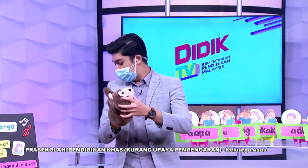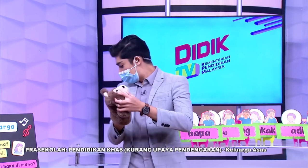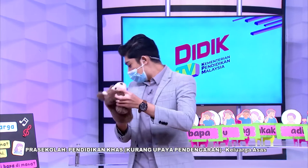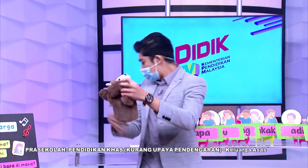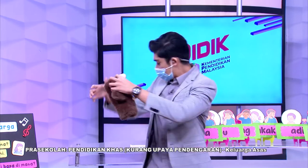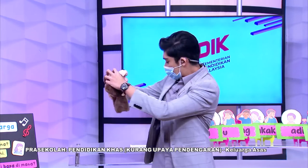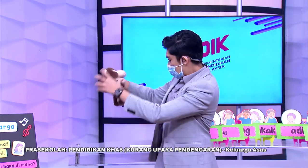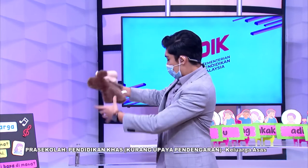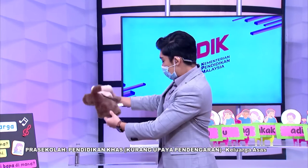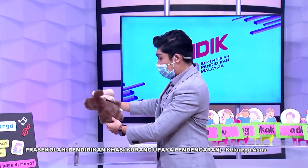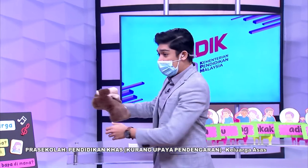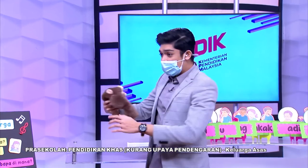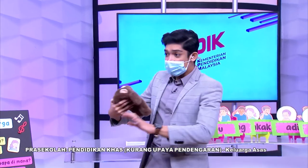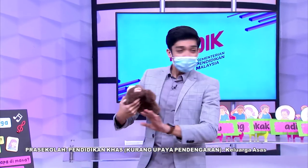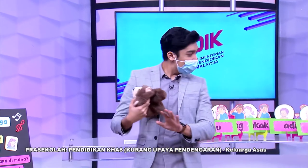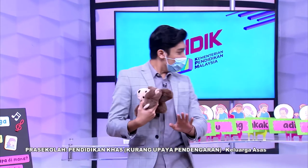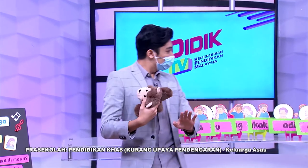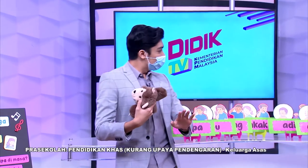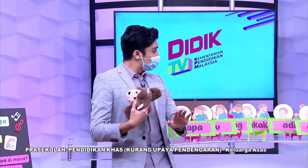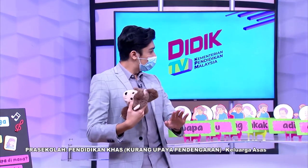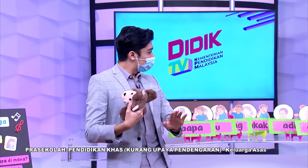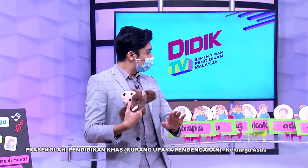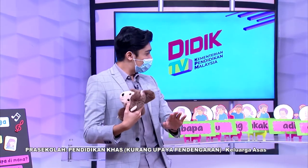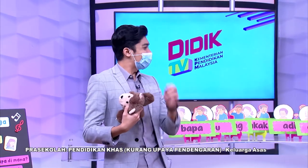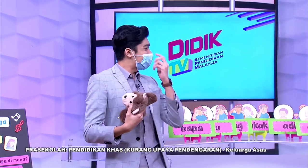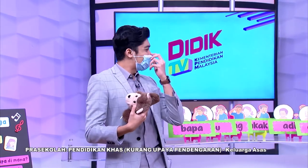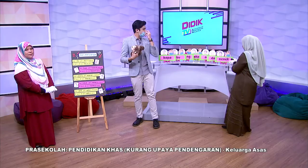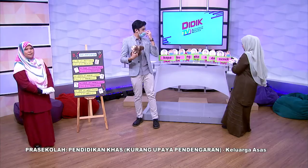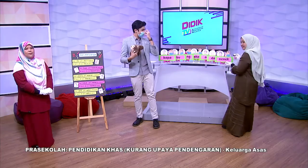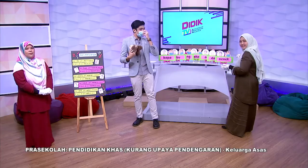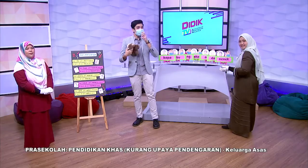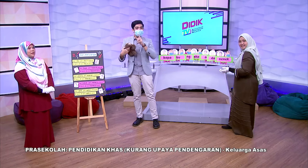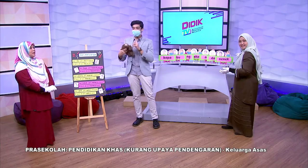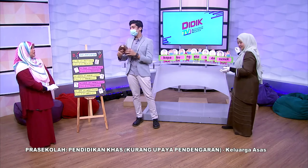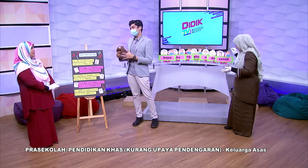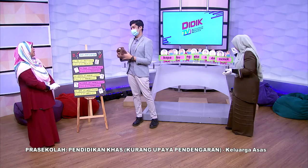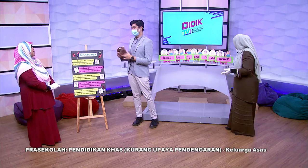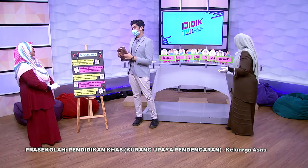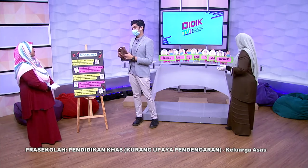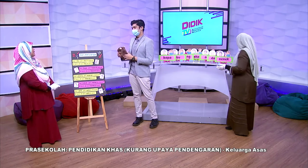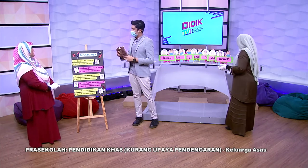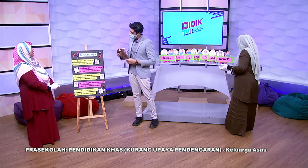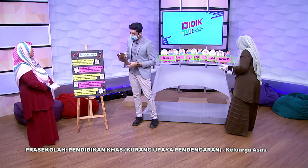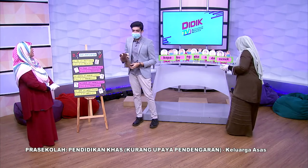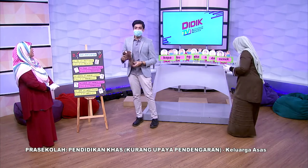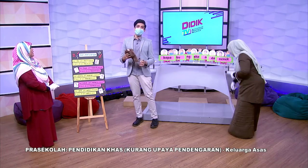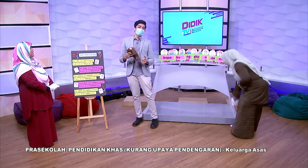Oke ada gila nyanyi itu lagi-lagi sekali